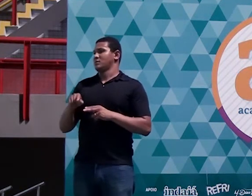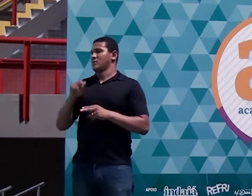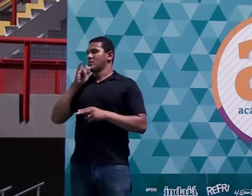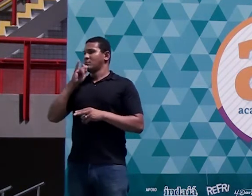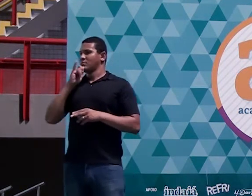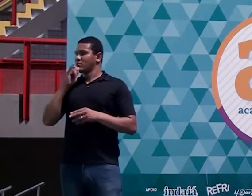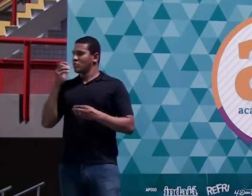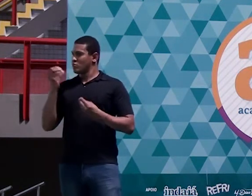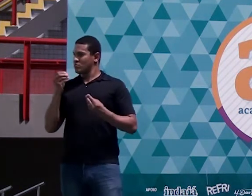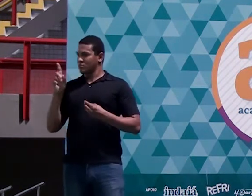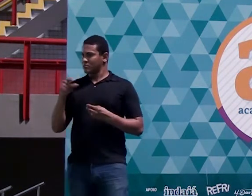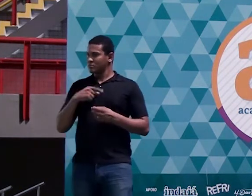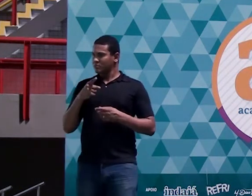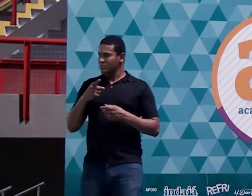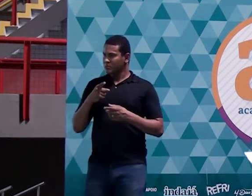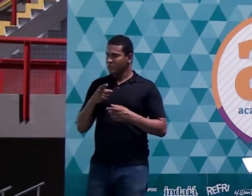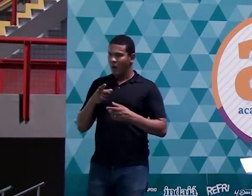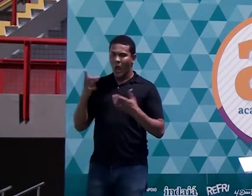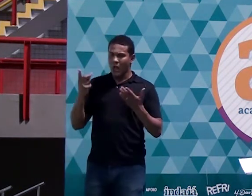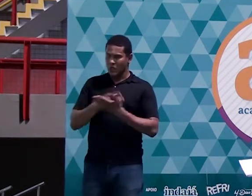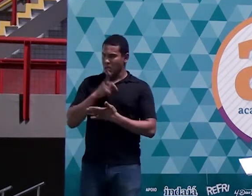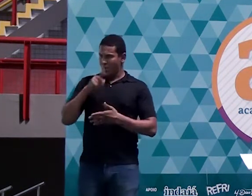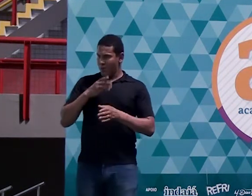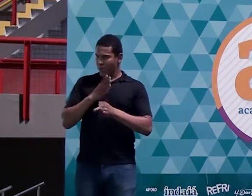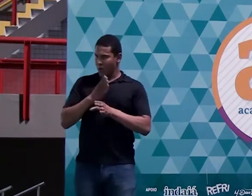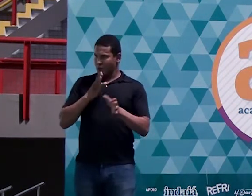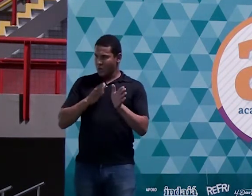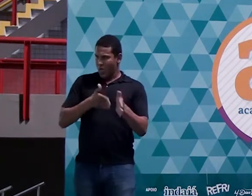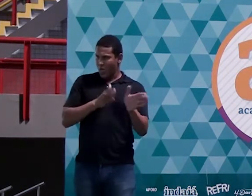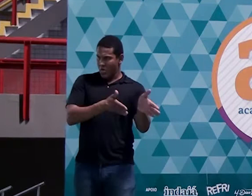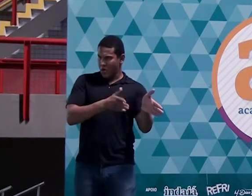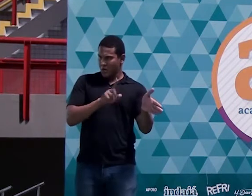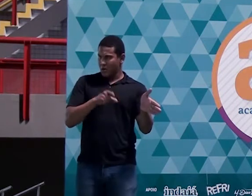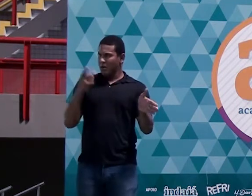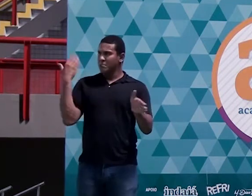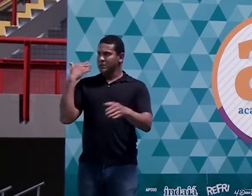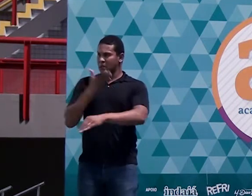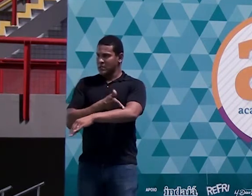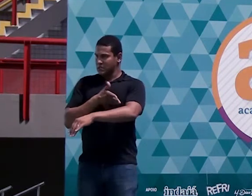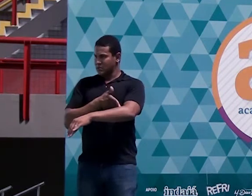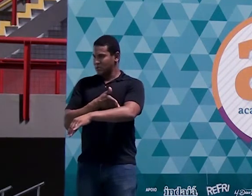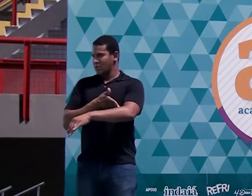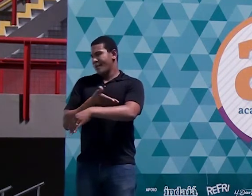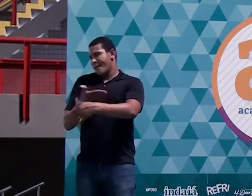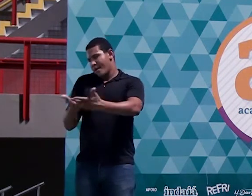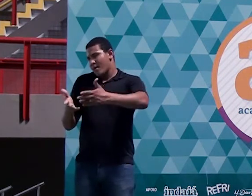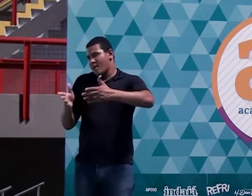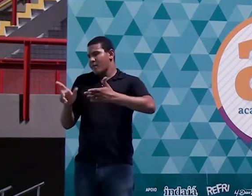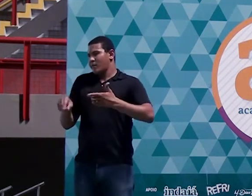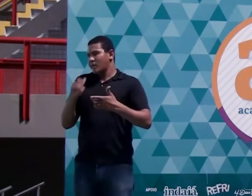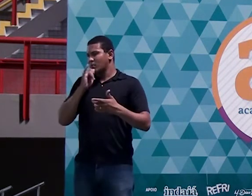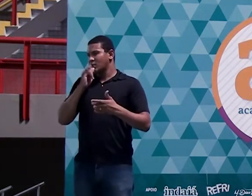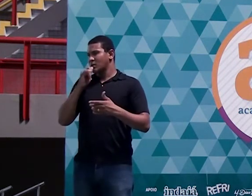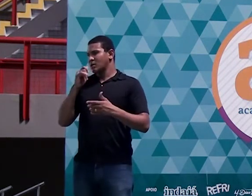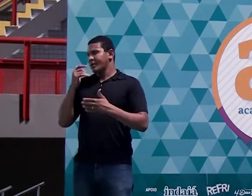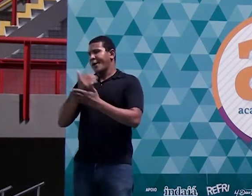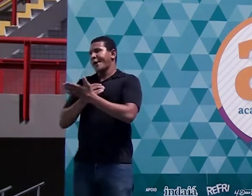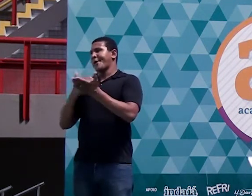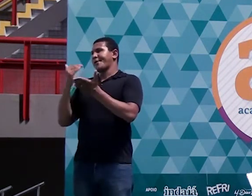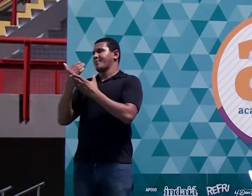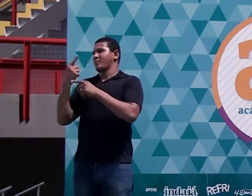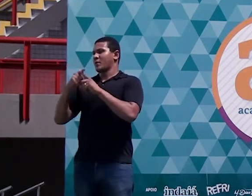Idade Média? É um exagero. Por quê? Porque depois, Europa e Idade Média se aproximaram